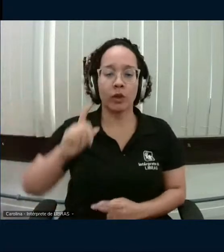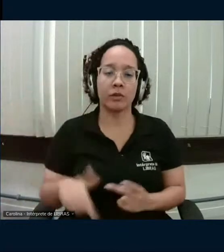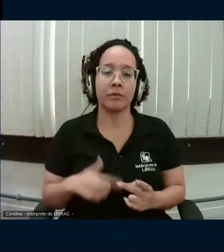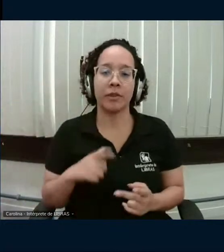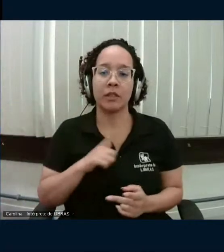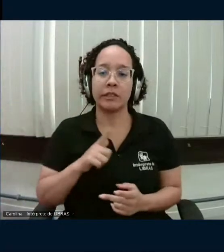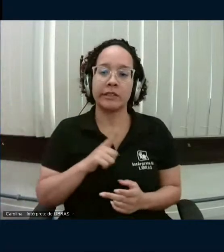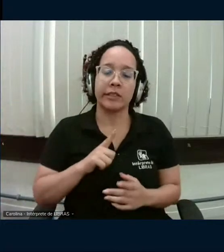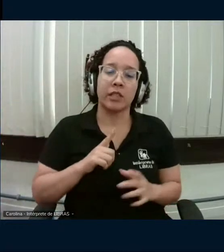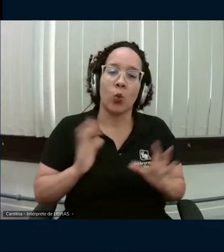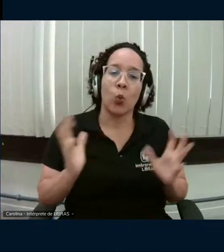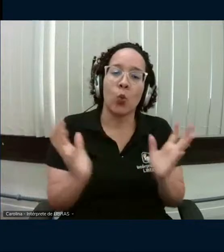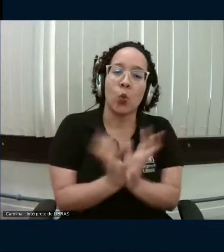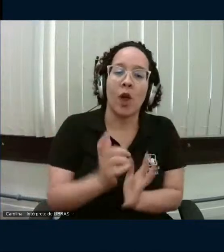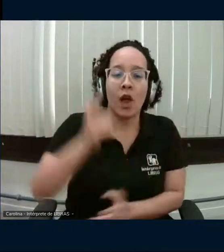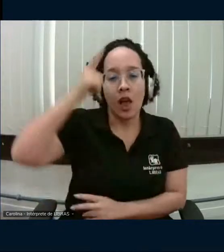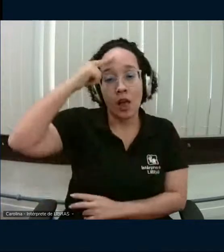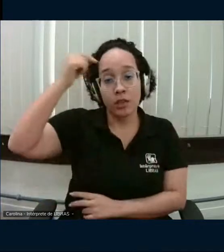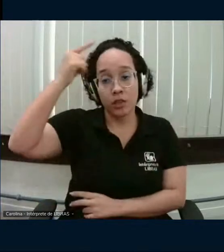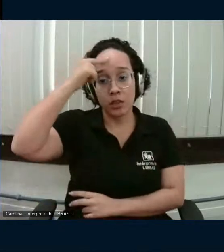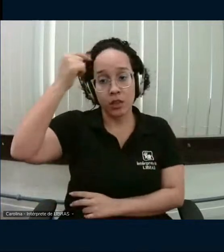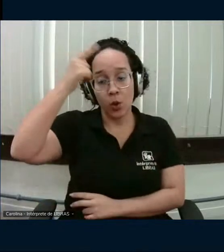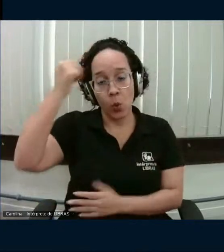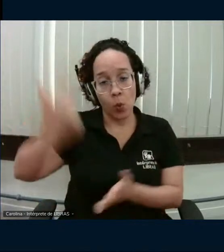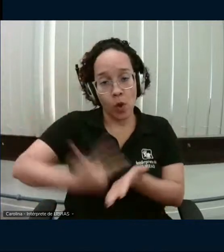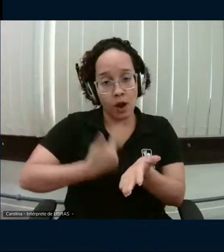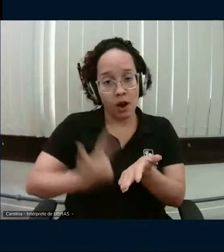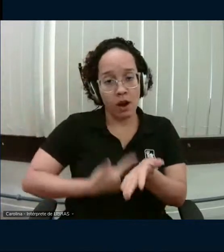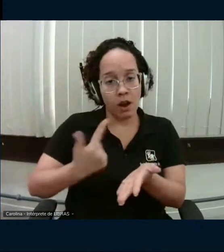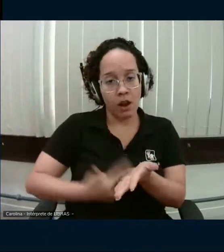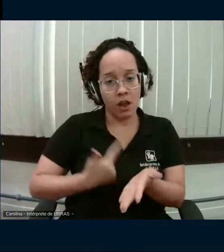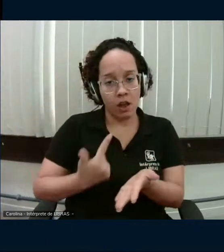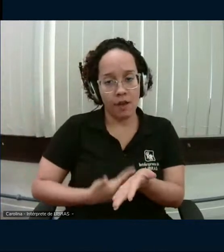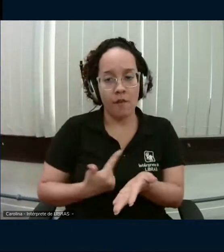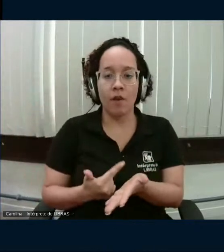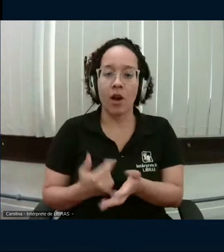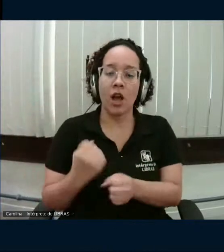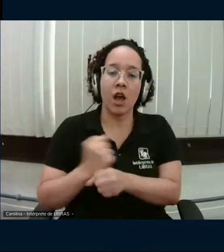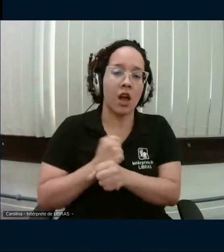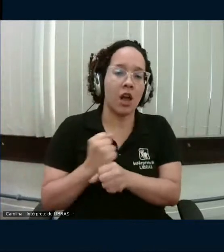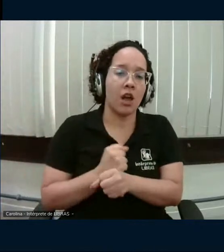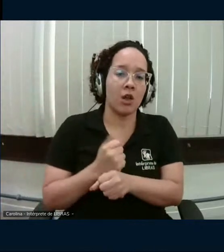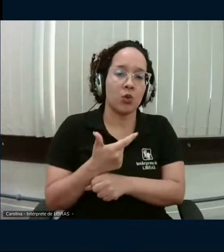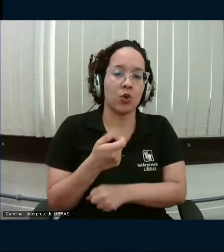Ciavatta, uma publicação gratuita de fevereiro de 2004,